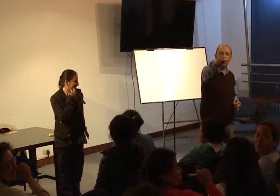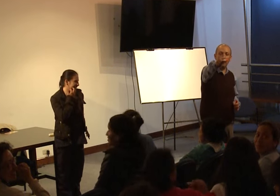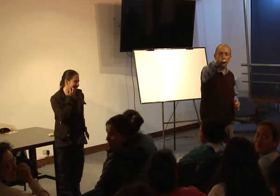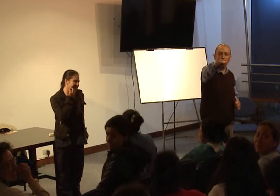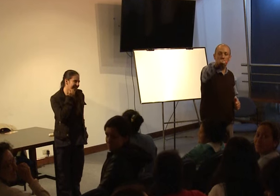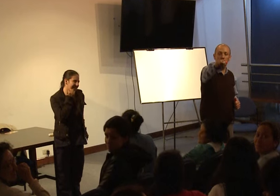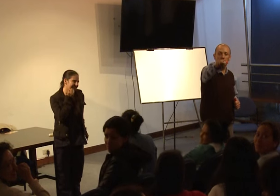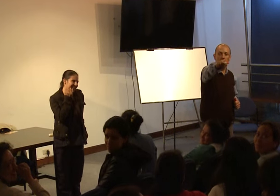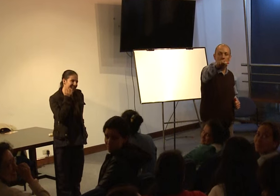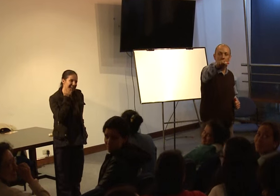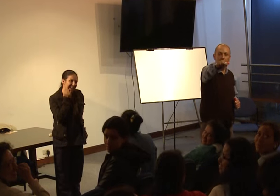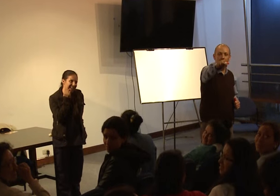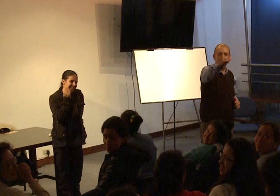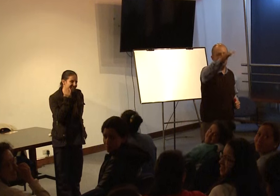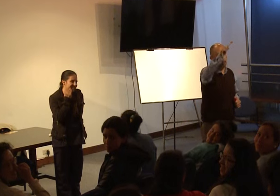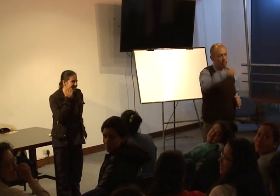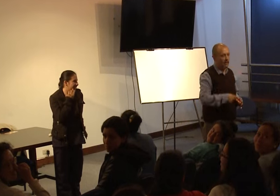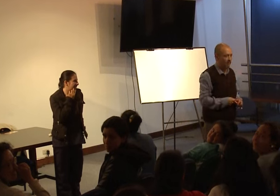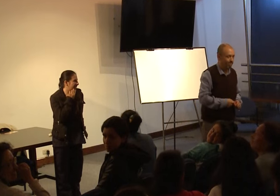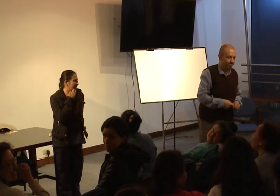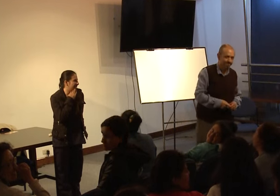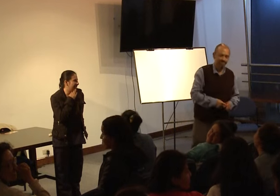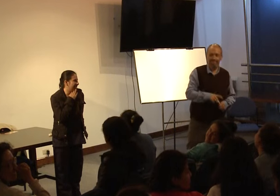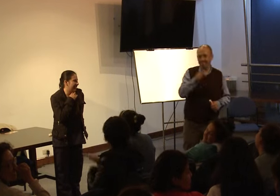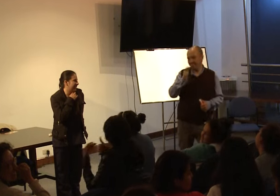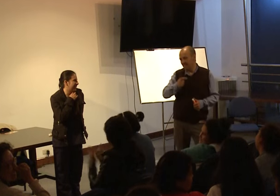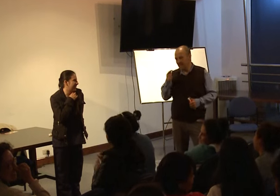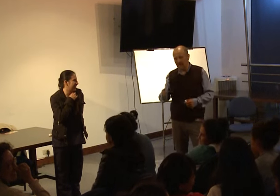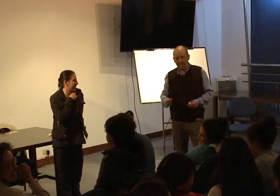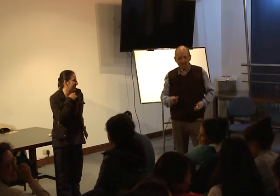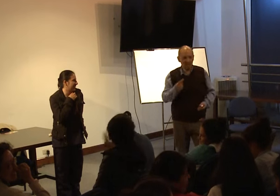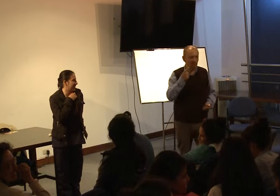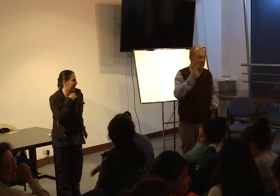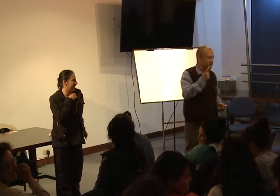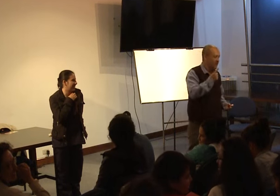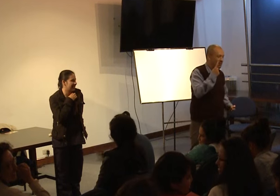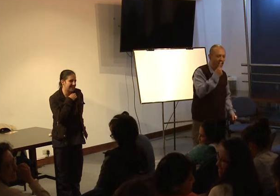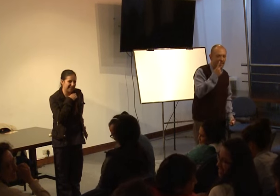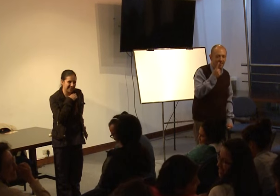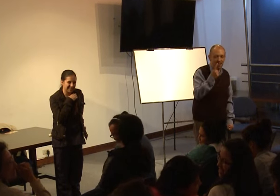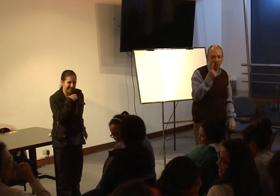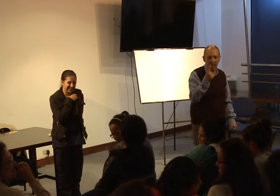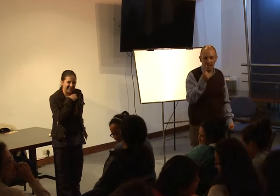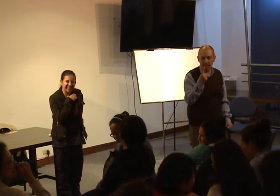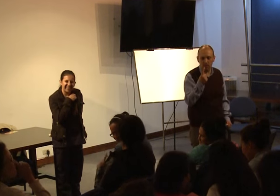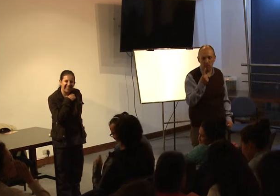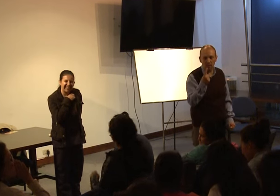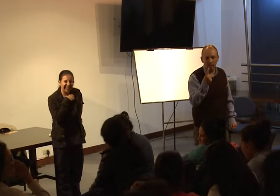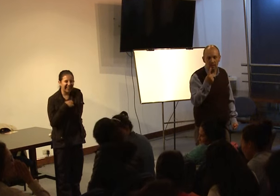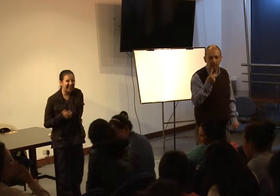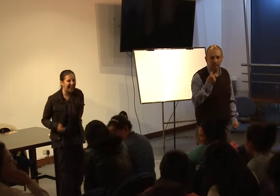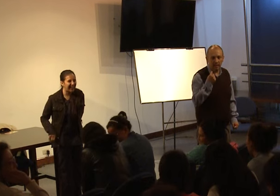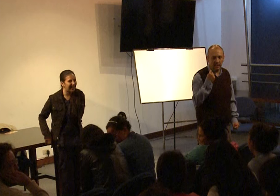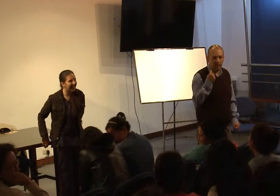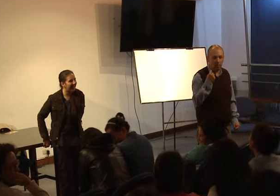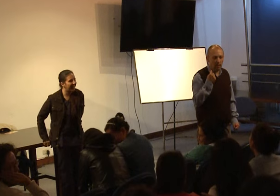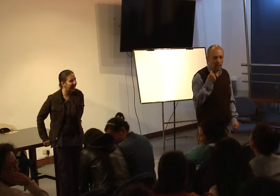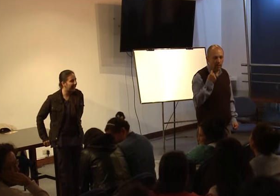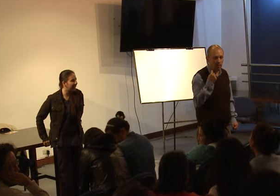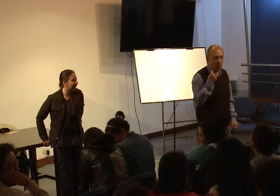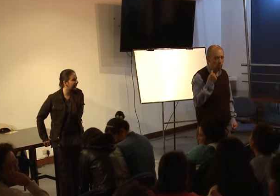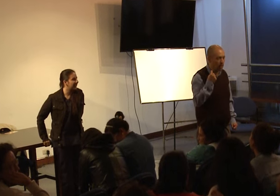¿alcanzaste a escuchar toda la descripción? No, no, sí. Gracias por lo que me dijiste. ¿Alguien quiere escuchar toda la descripción?